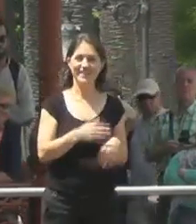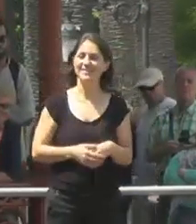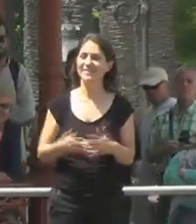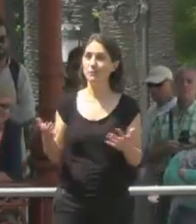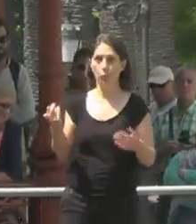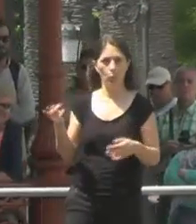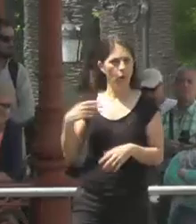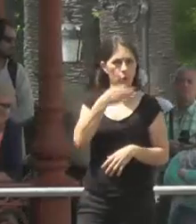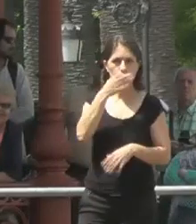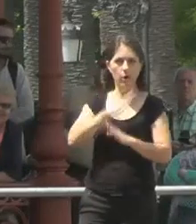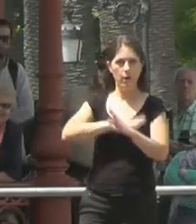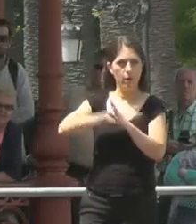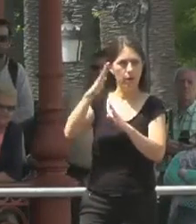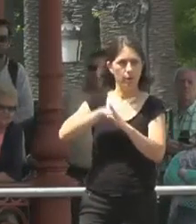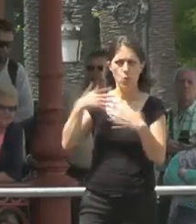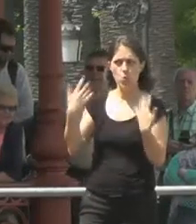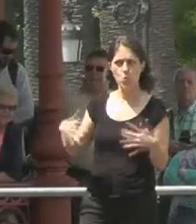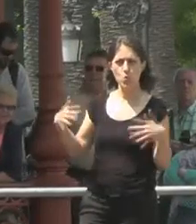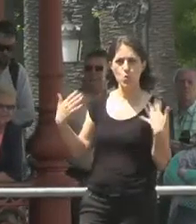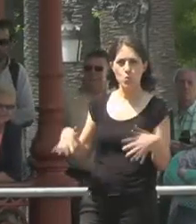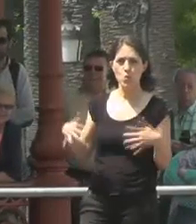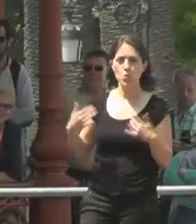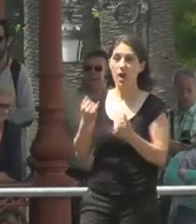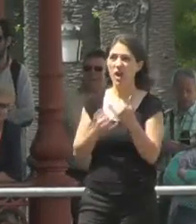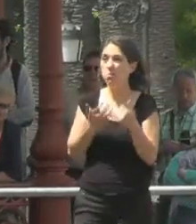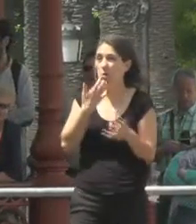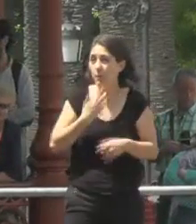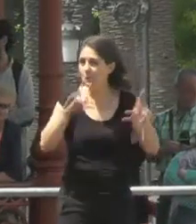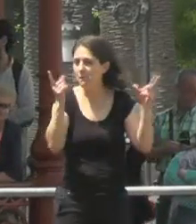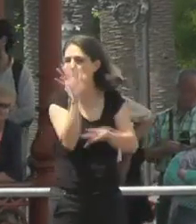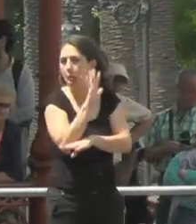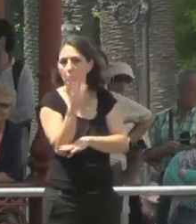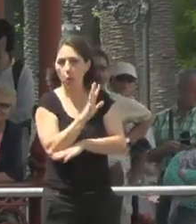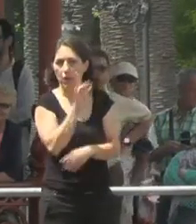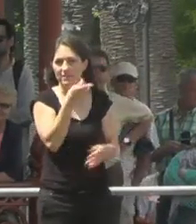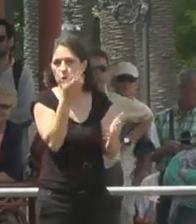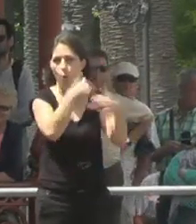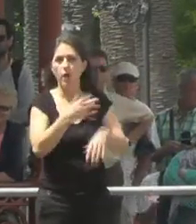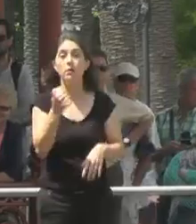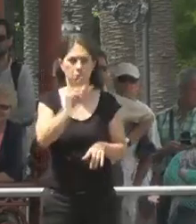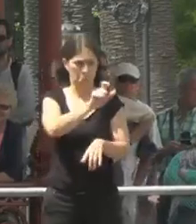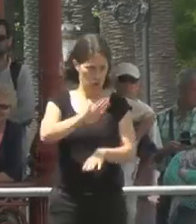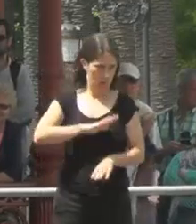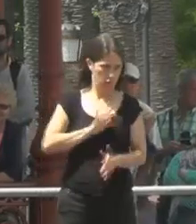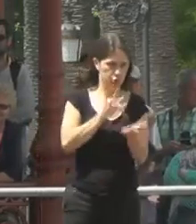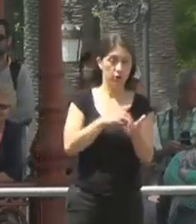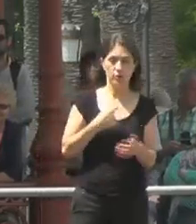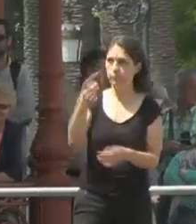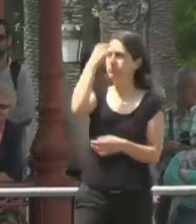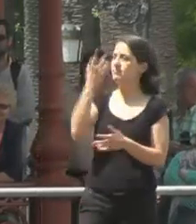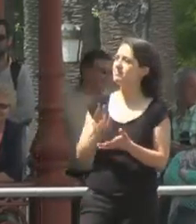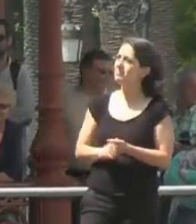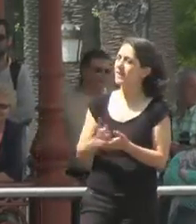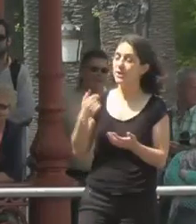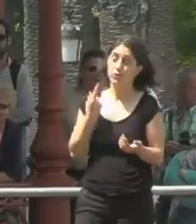¿Qué nivel de discurso? Se ha hecho filósofo. Eso ya no existe ni en las películas. Mira, hablando de malos, es que se me ha venido a la cabeza, y es que